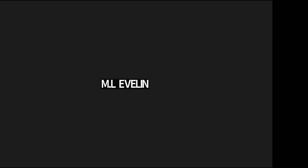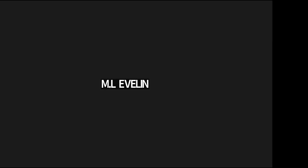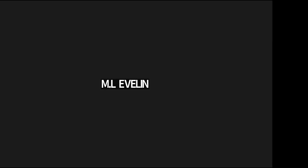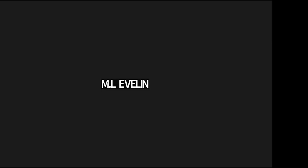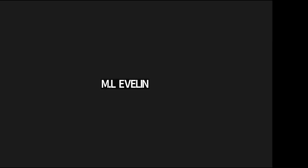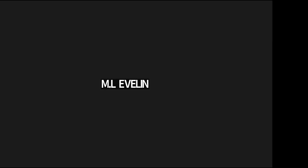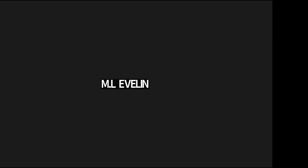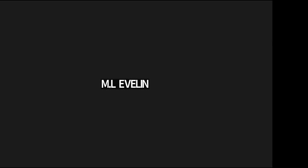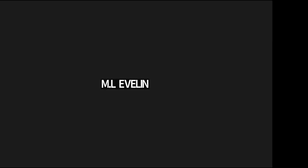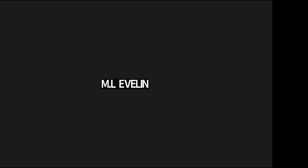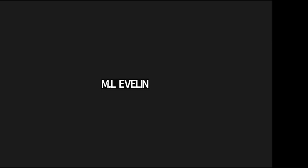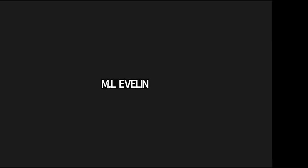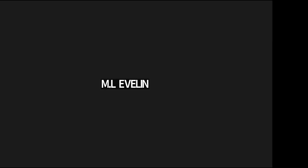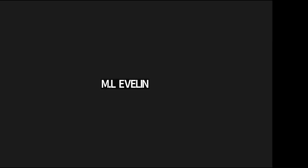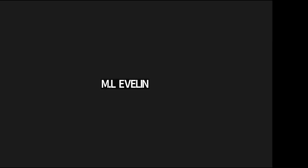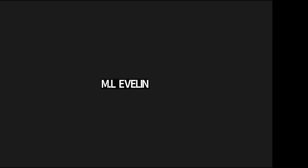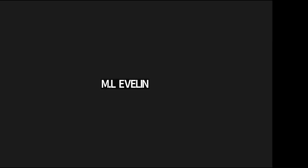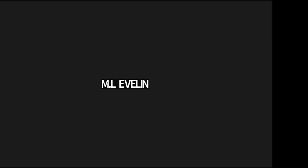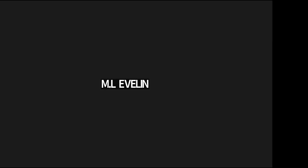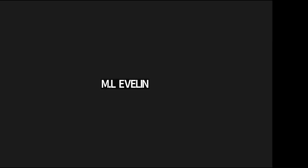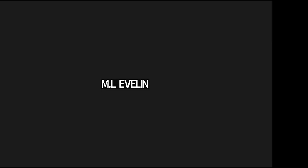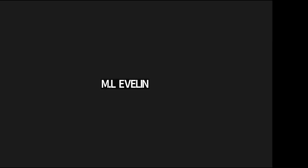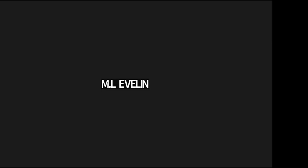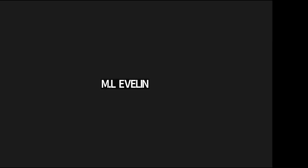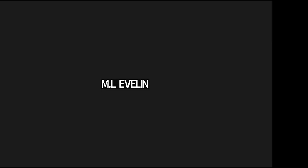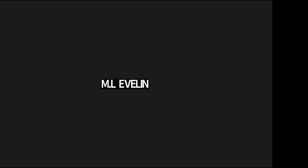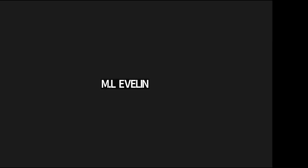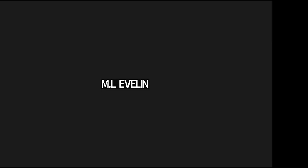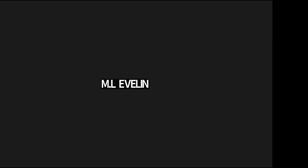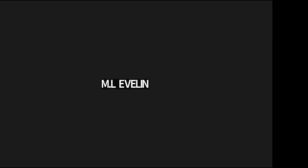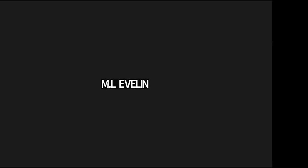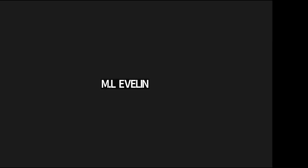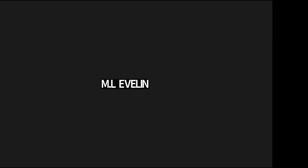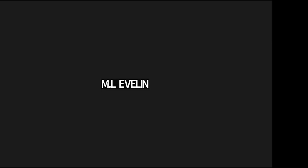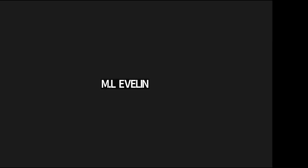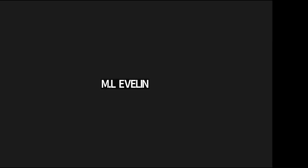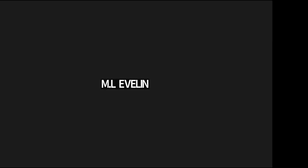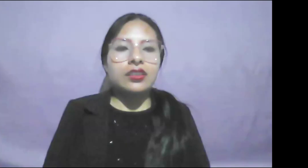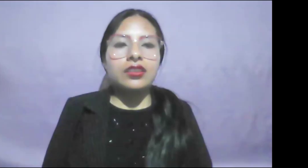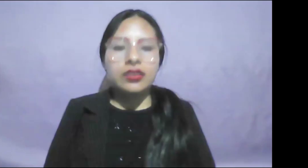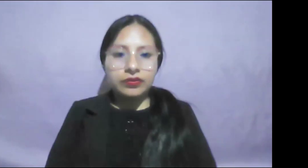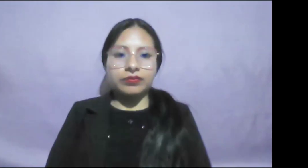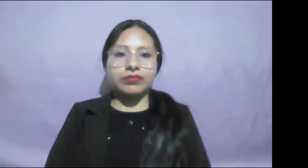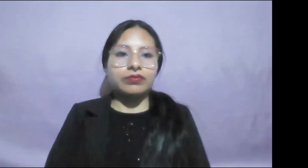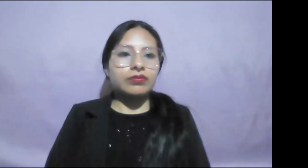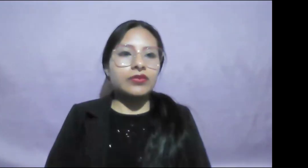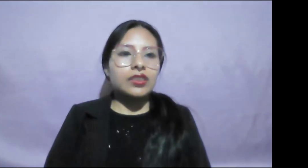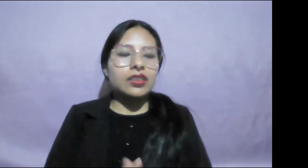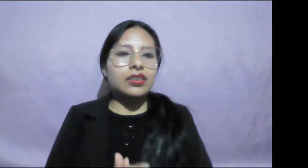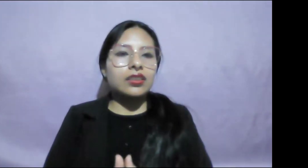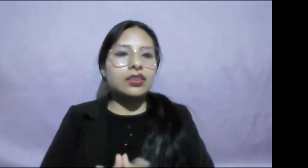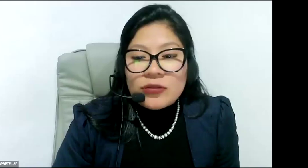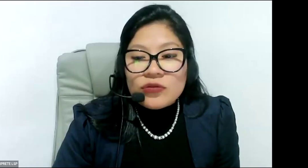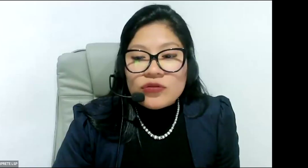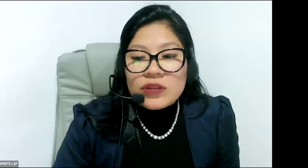Perú a ver comenzamos con Carola a ver Carola por favor